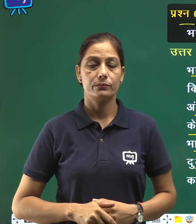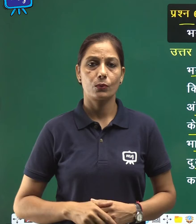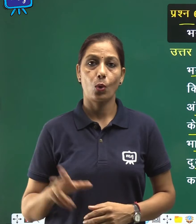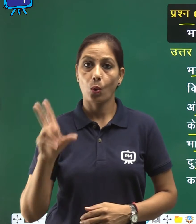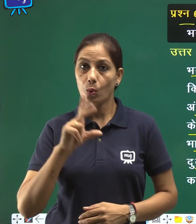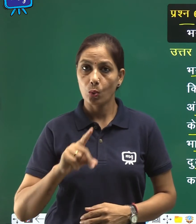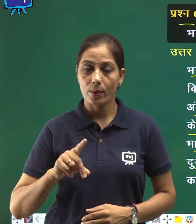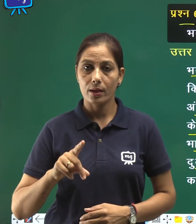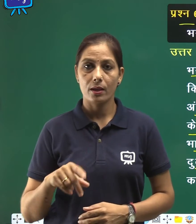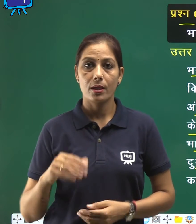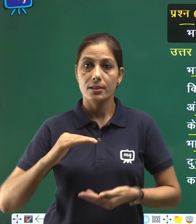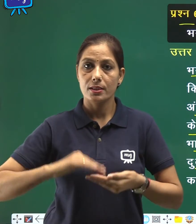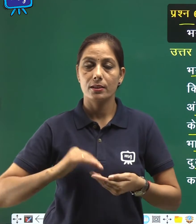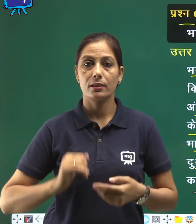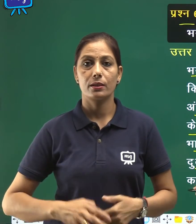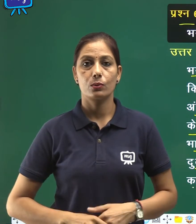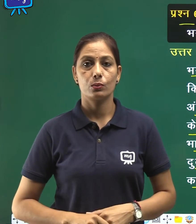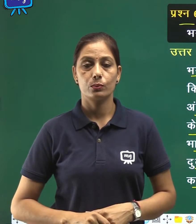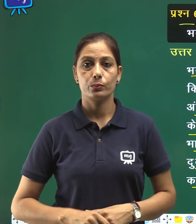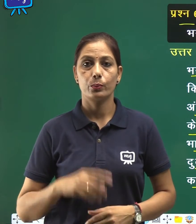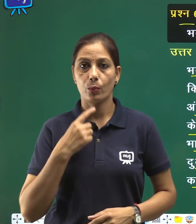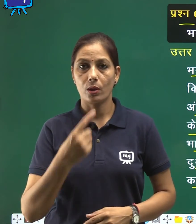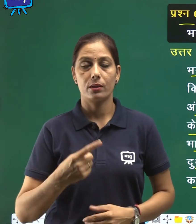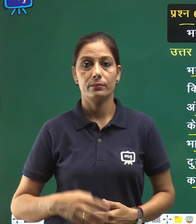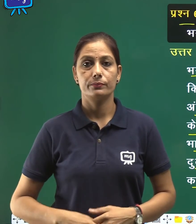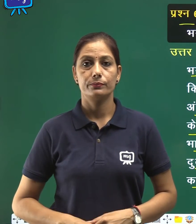दोबारा शादी करने को कहा।